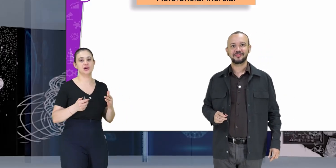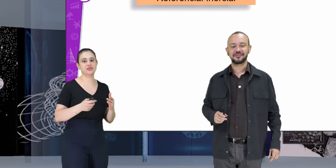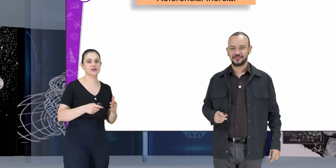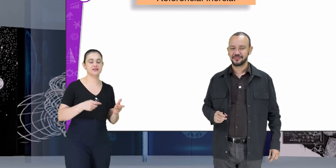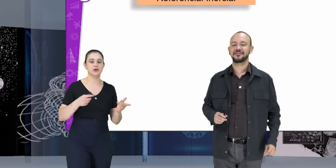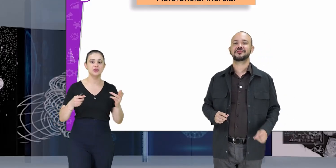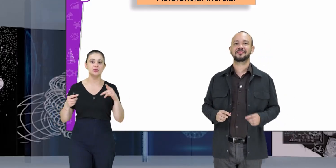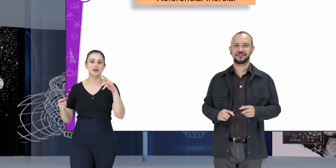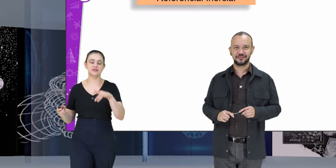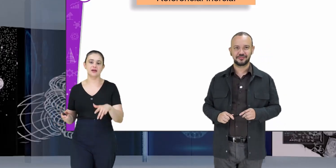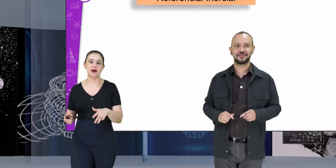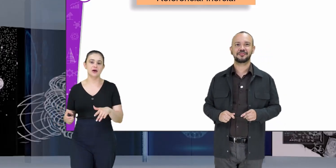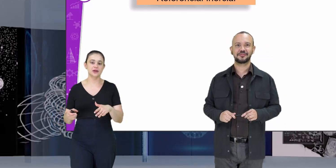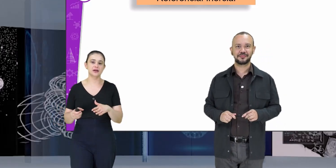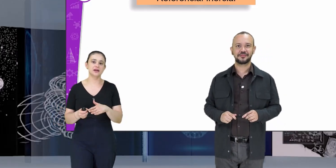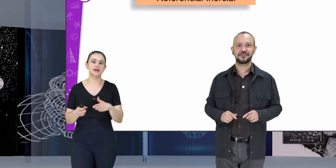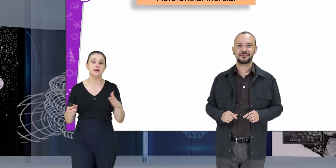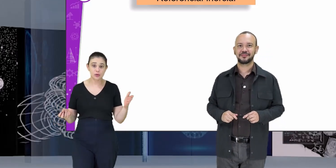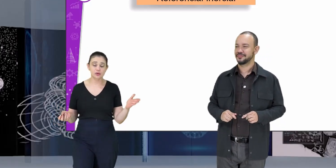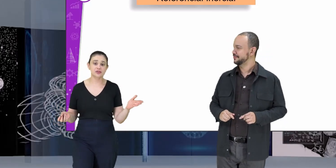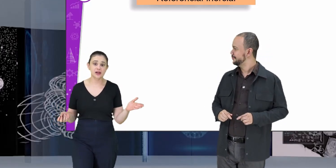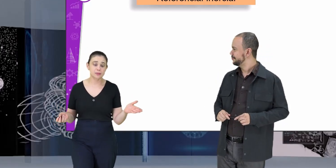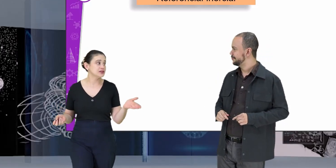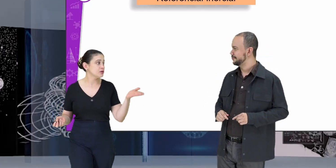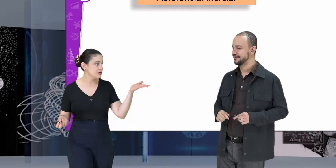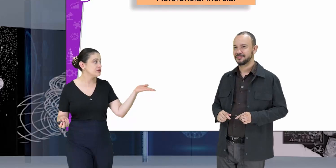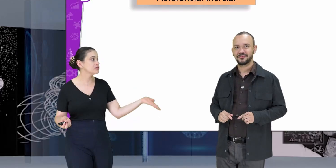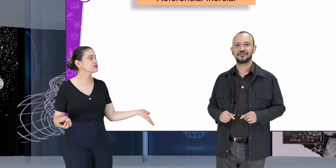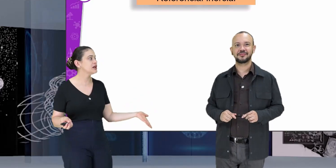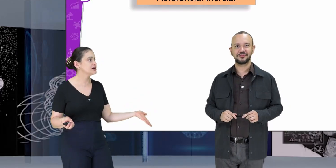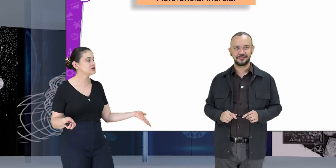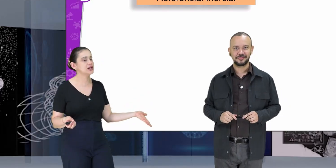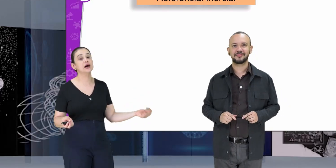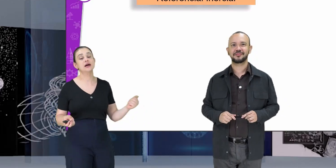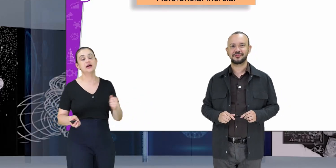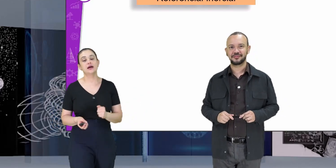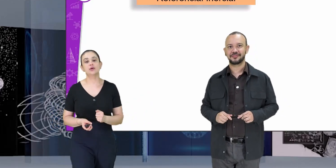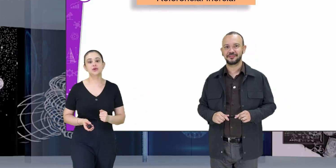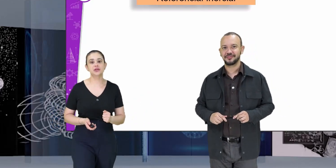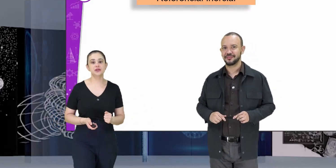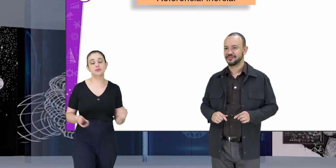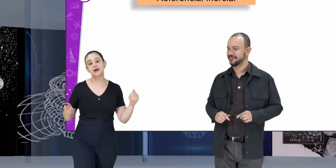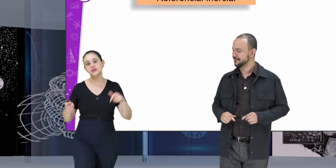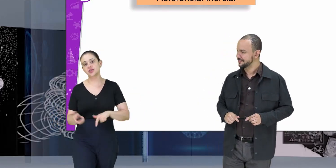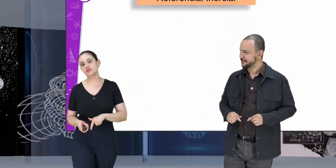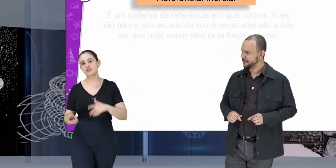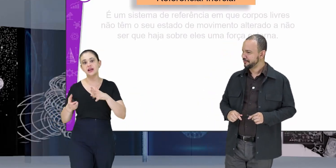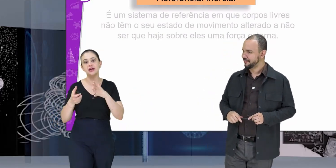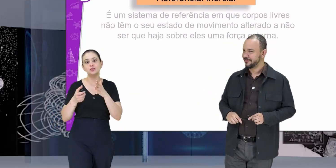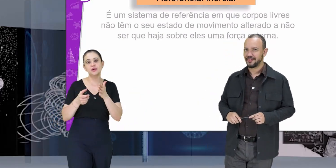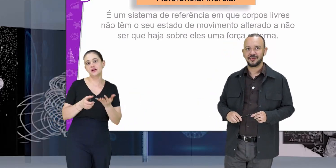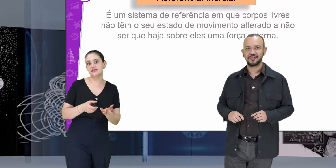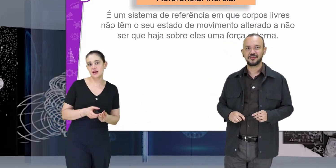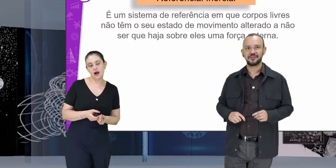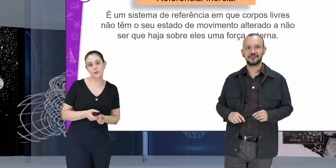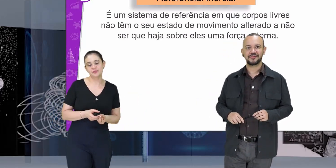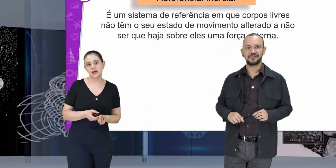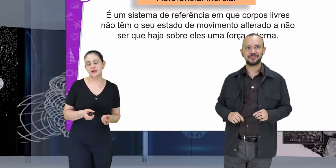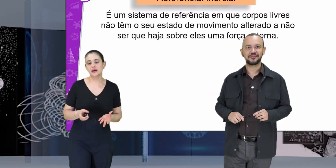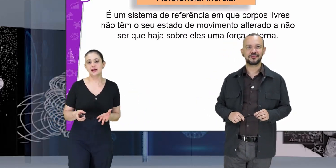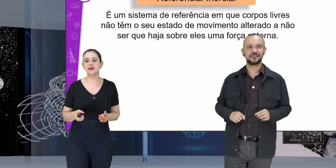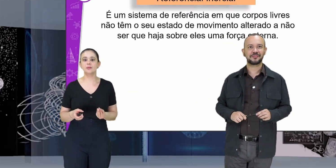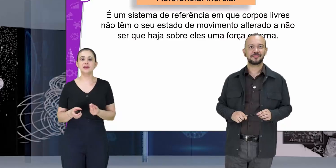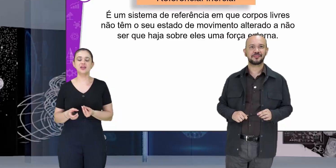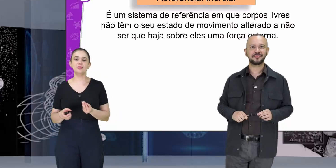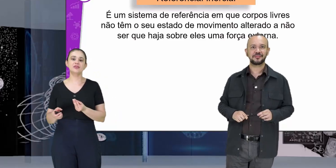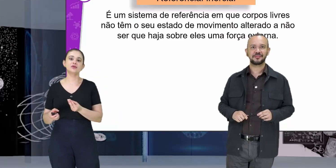questão do referencial não inercial, que é aquele que não consegue manter uma velocidade lá constante, mas a gente vai falar do inercial, que